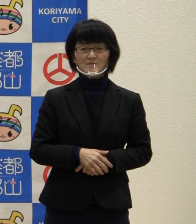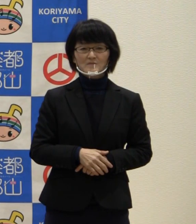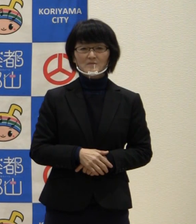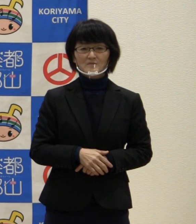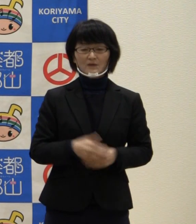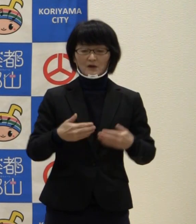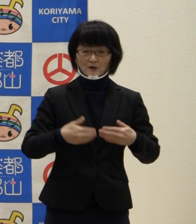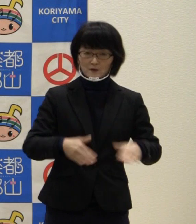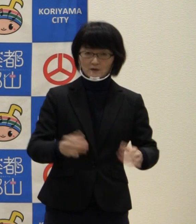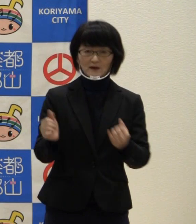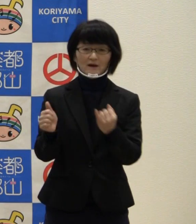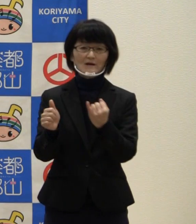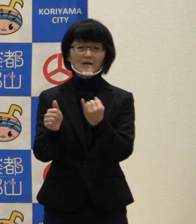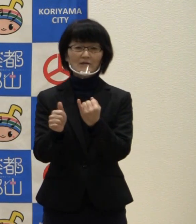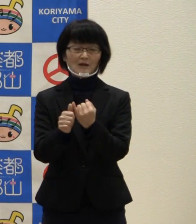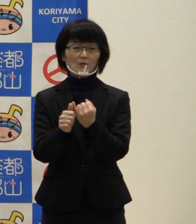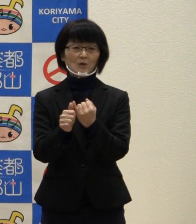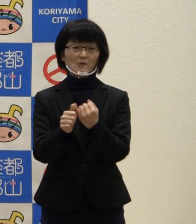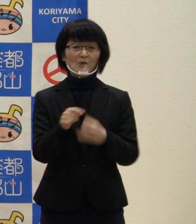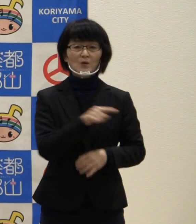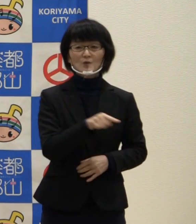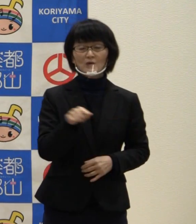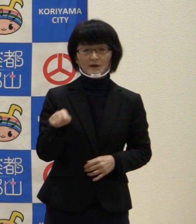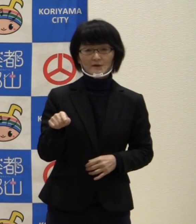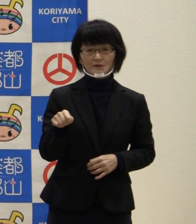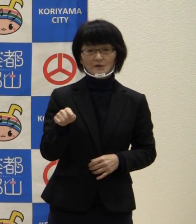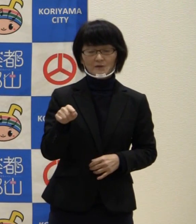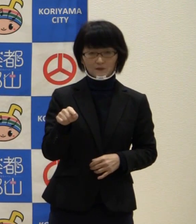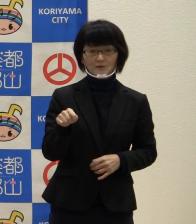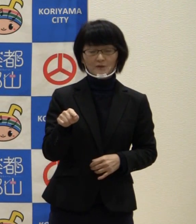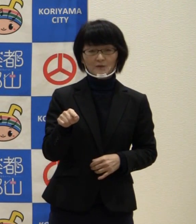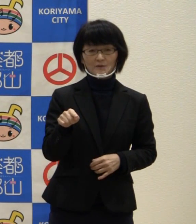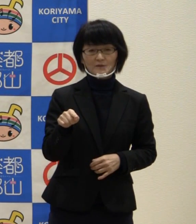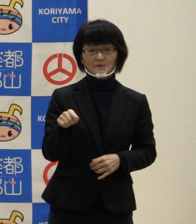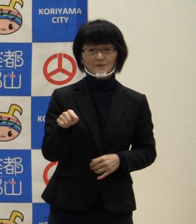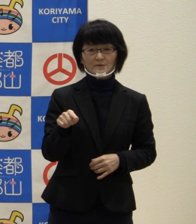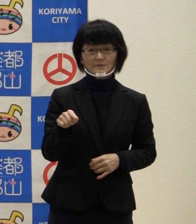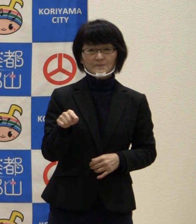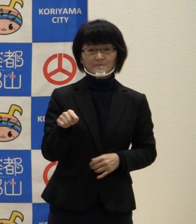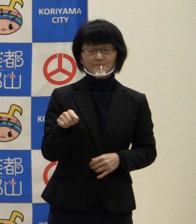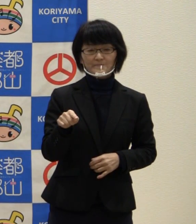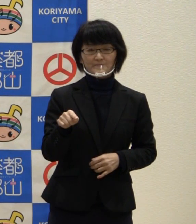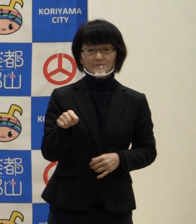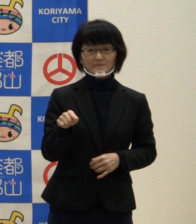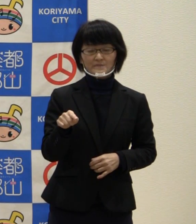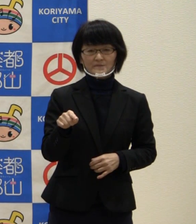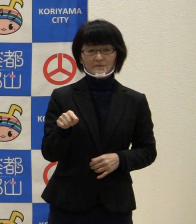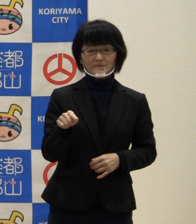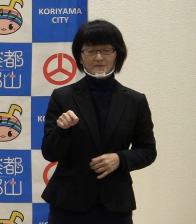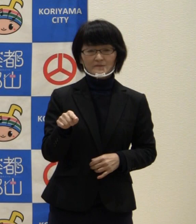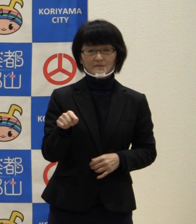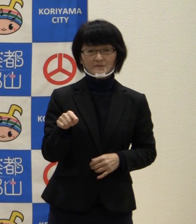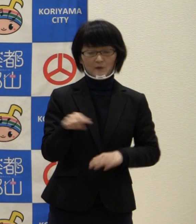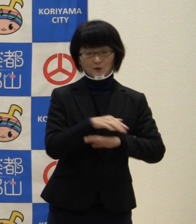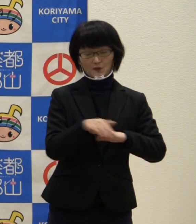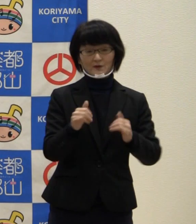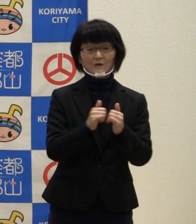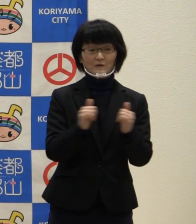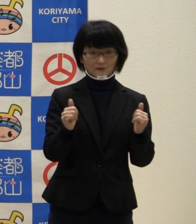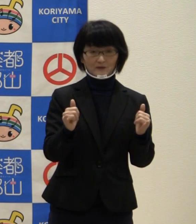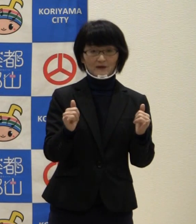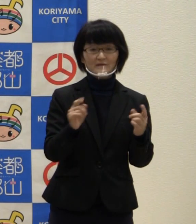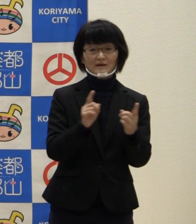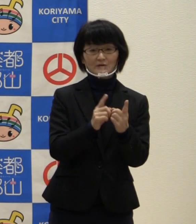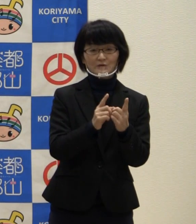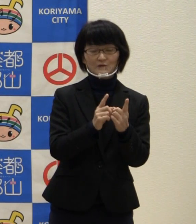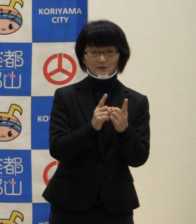出産結婚それぞれ目指すところが新しい方にはあるわけでございますので、結